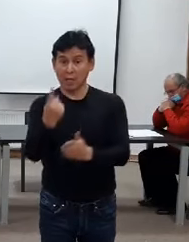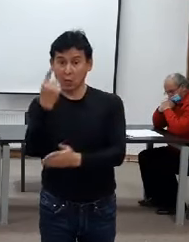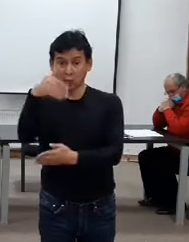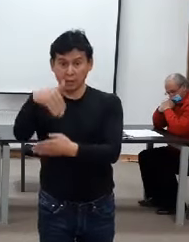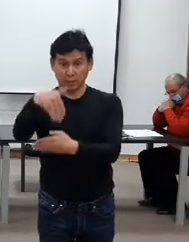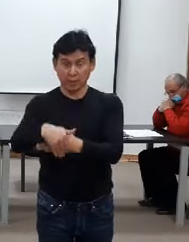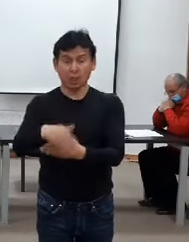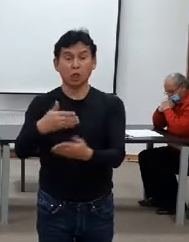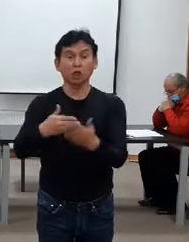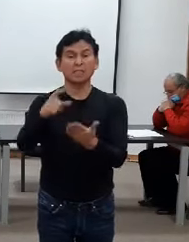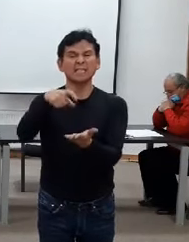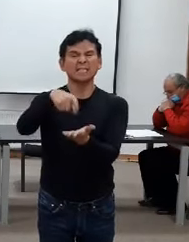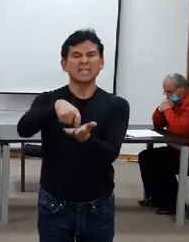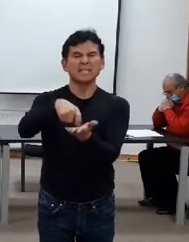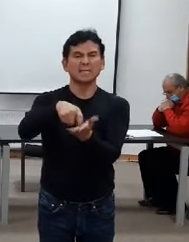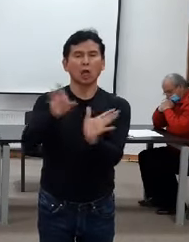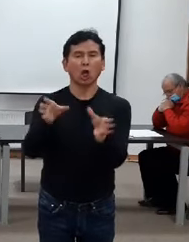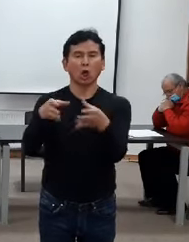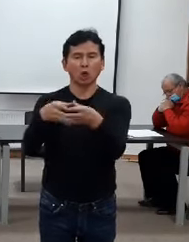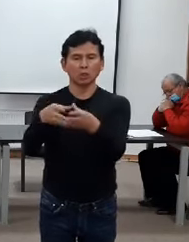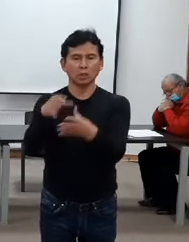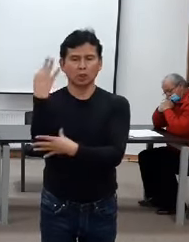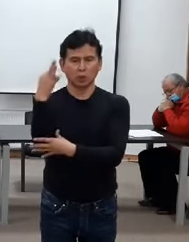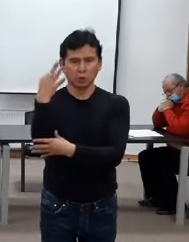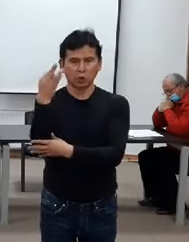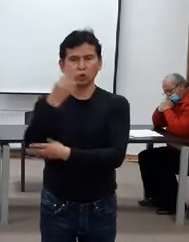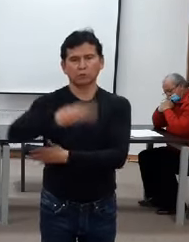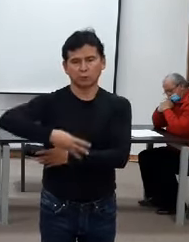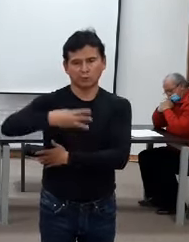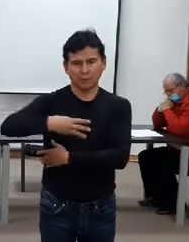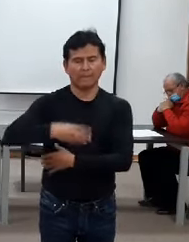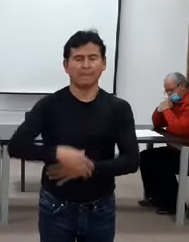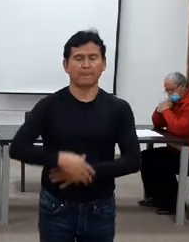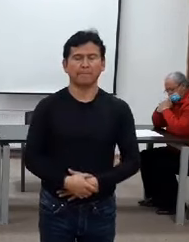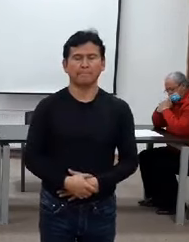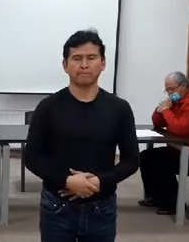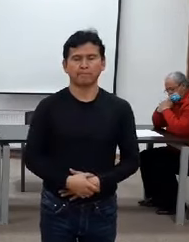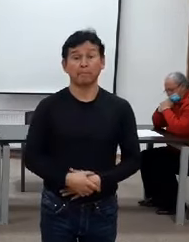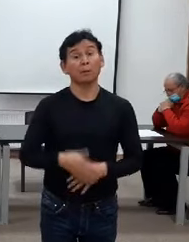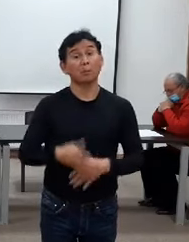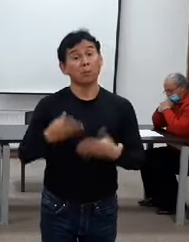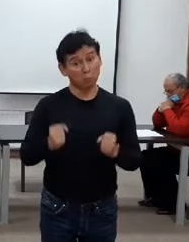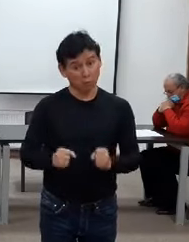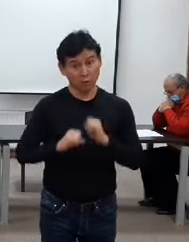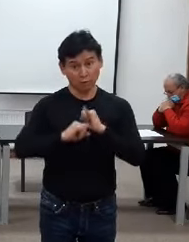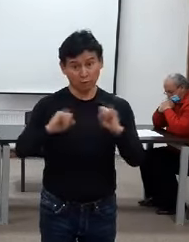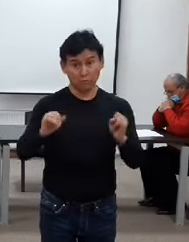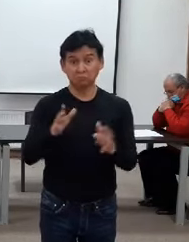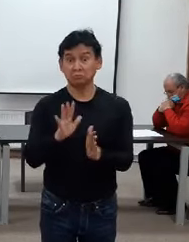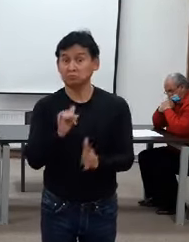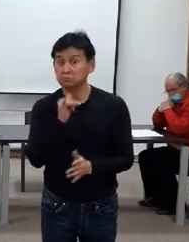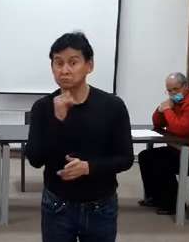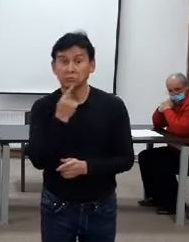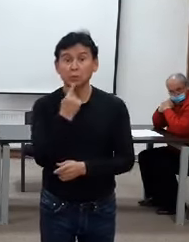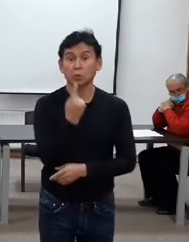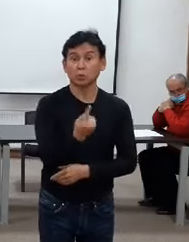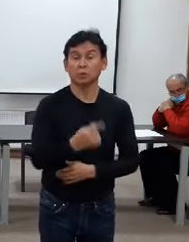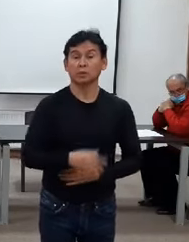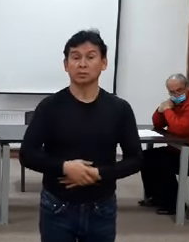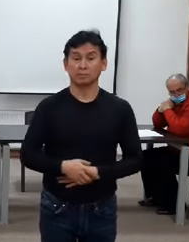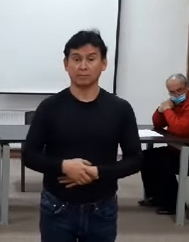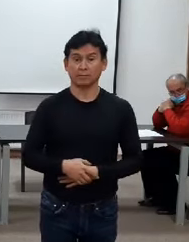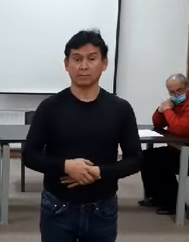de consejo ubicada en la municipalidad respectiva. Es cuanto podemos informar. No sé si hay consultas. Intendente,